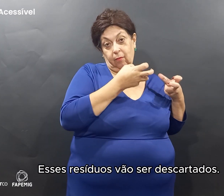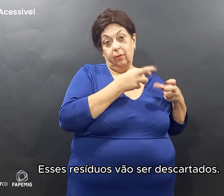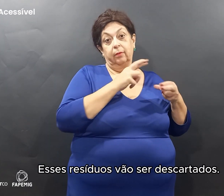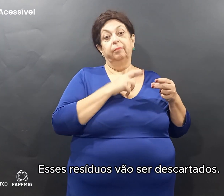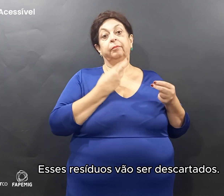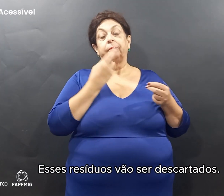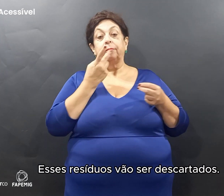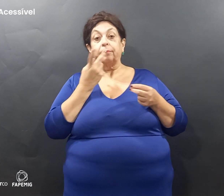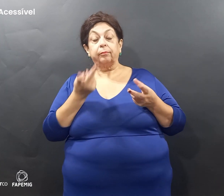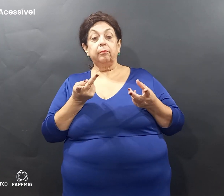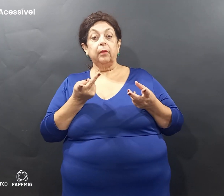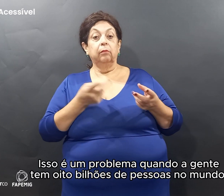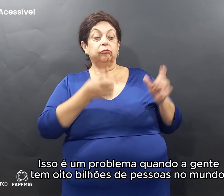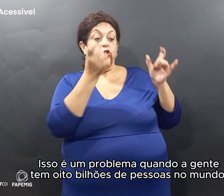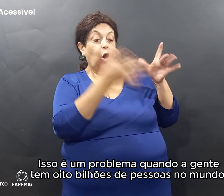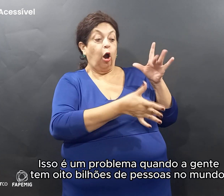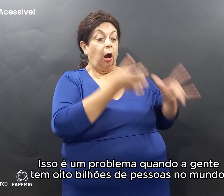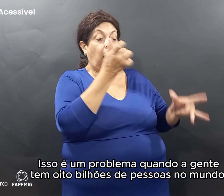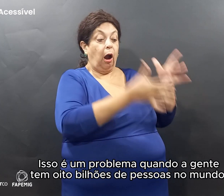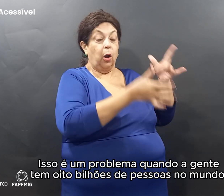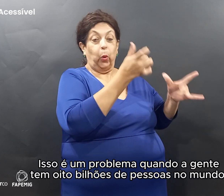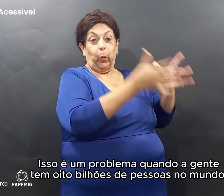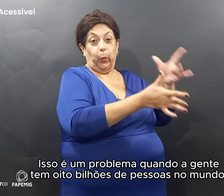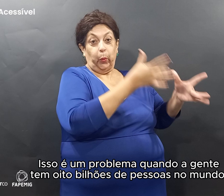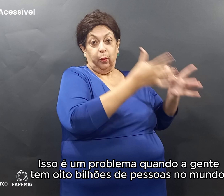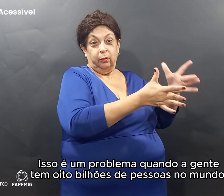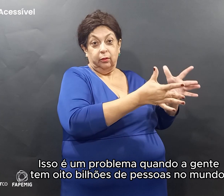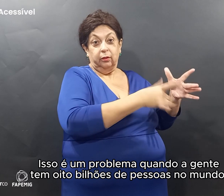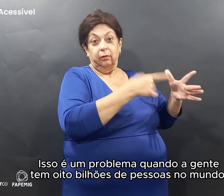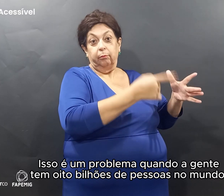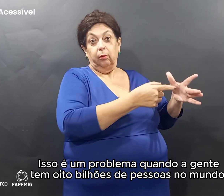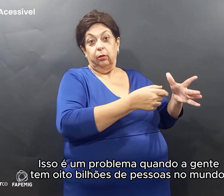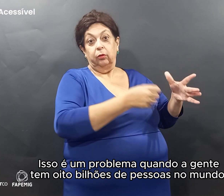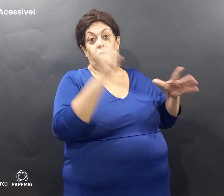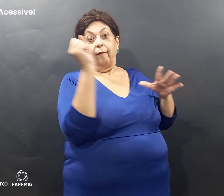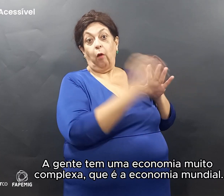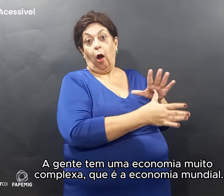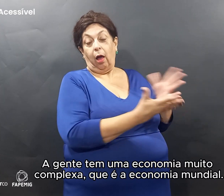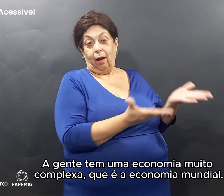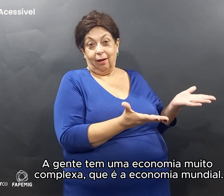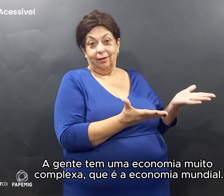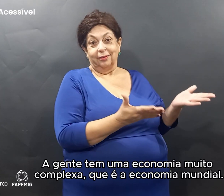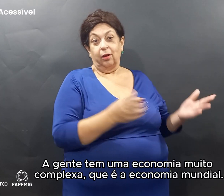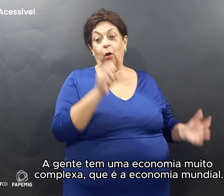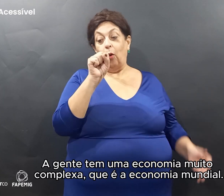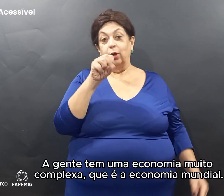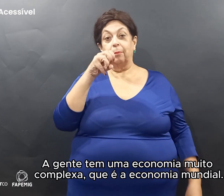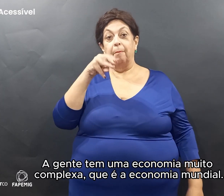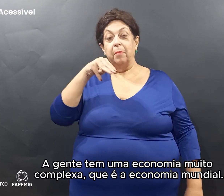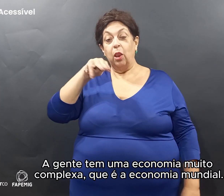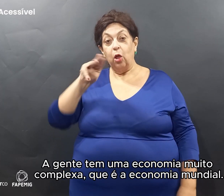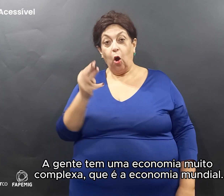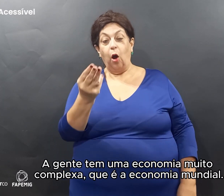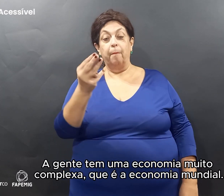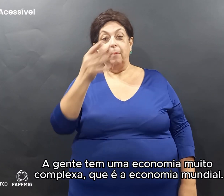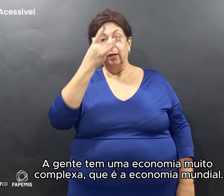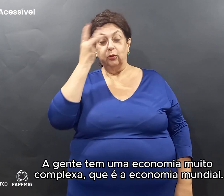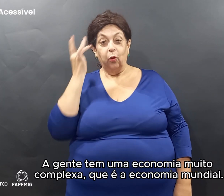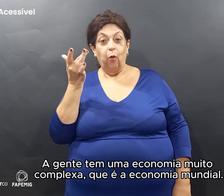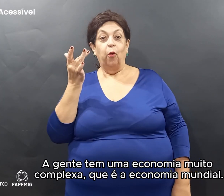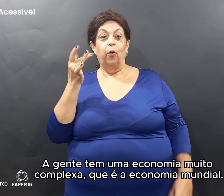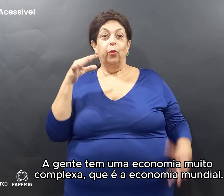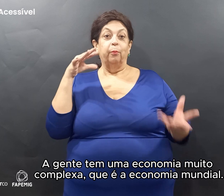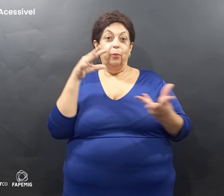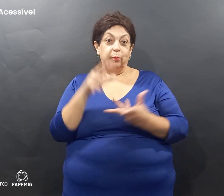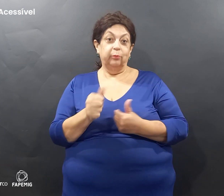eles vão ser descartados. Isso é um problema quando a gente tem 8 bilhões de pessoas no mundo. A gente tem uma economia muito complexa, que é a